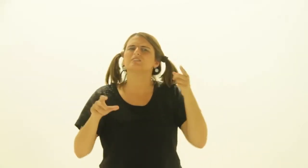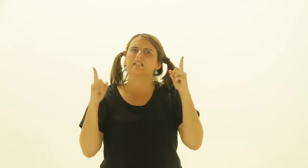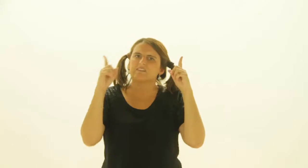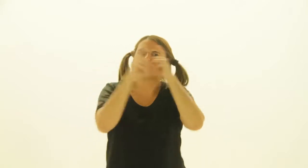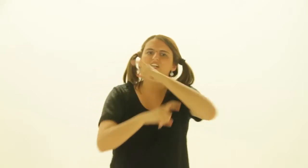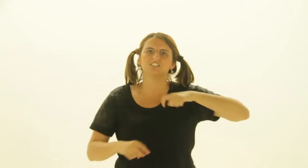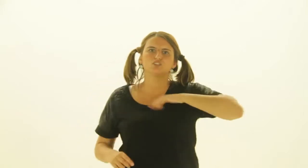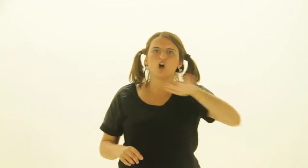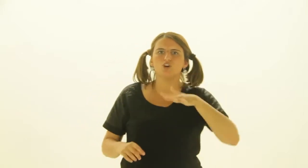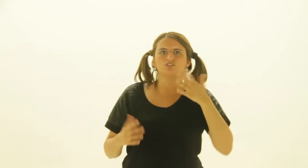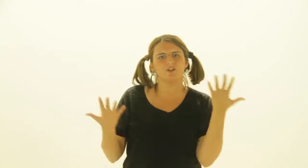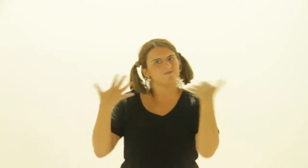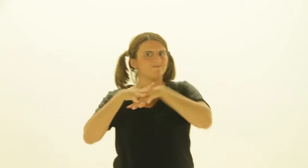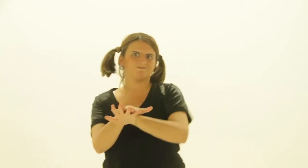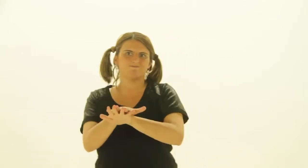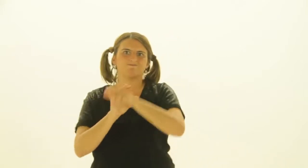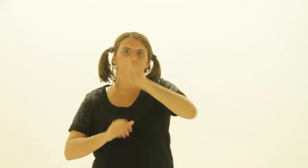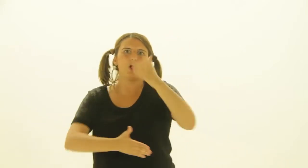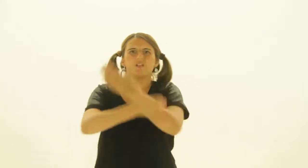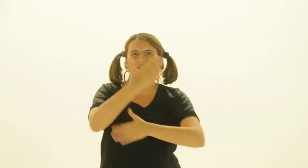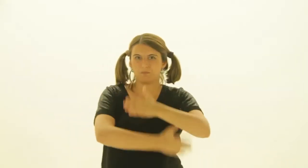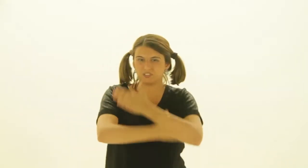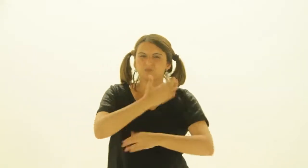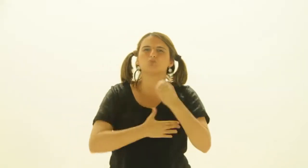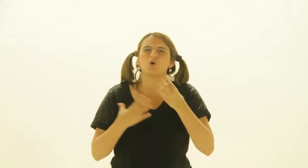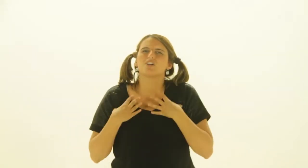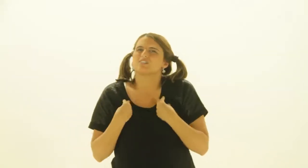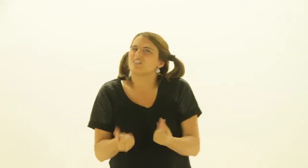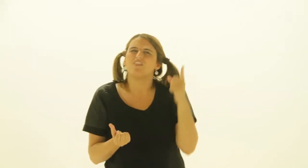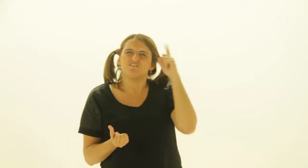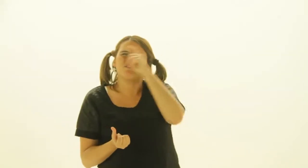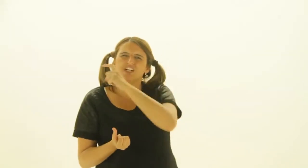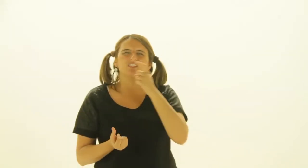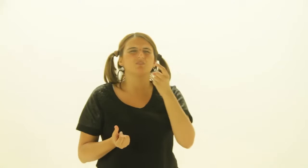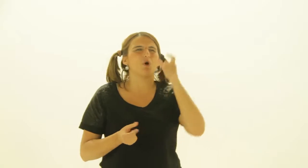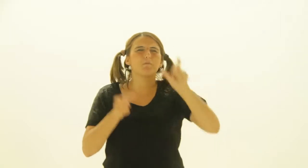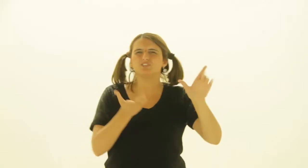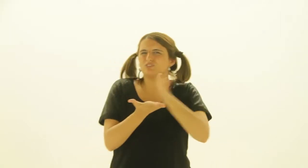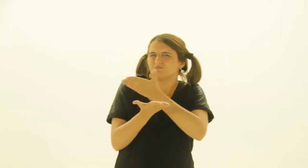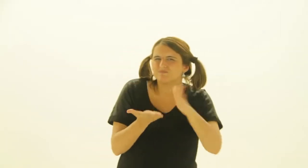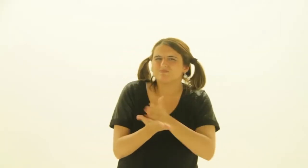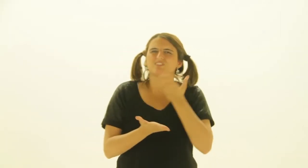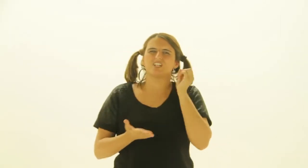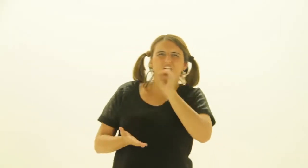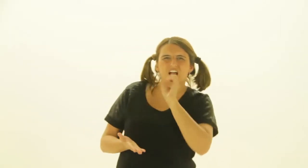personas con discapacidad estar integradas. ¿Por qué? Porque las personas discriminan, se burlan. Entonces, eso es